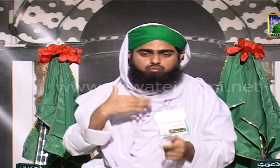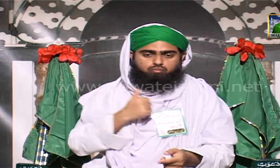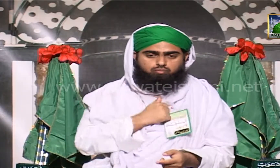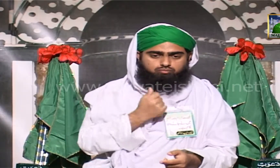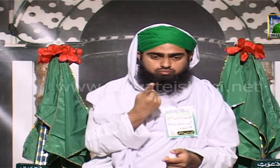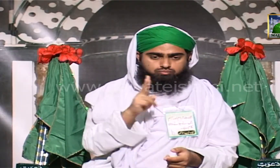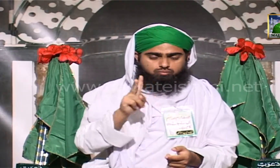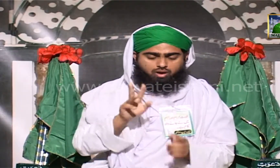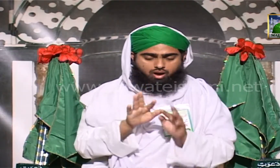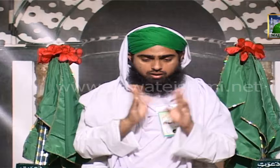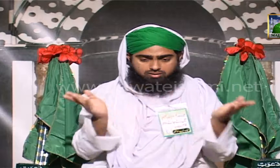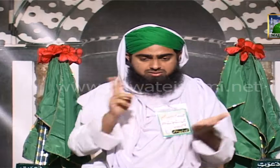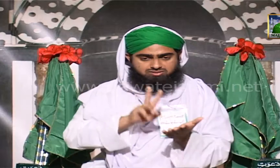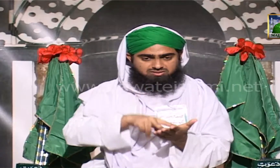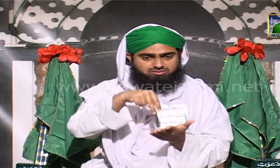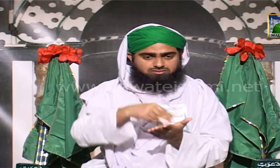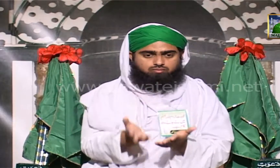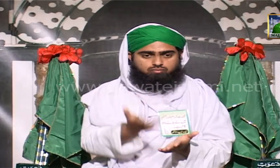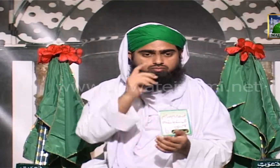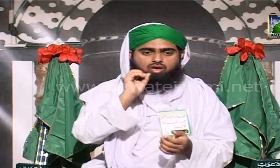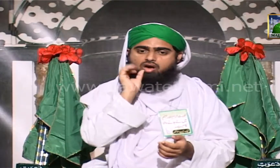کا صاف صاف اعلان کر رہا ہے۔